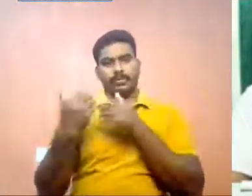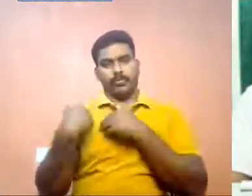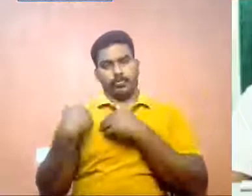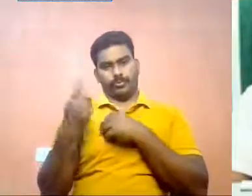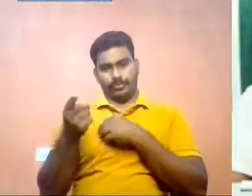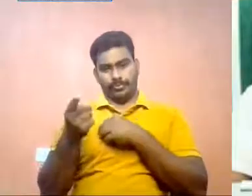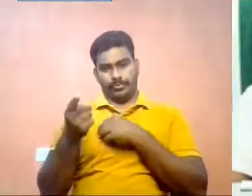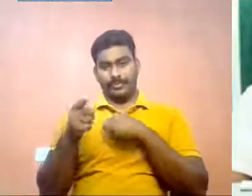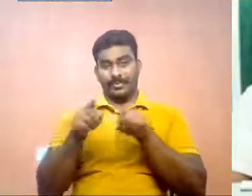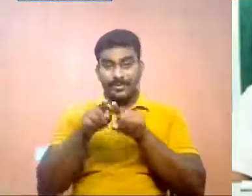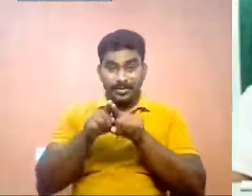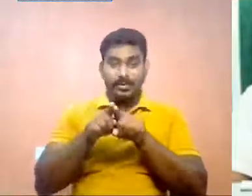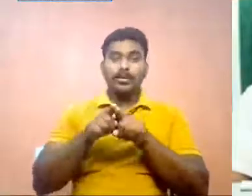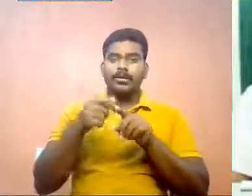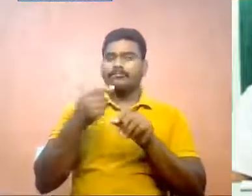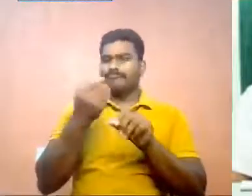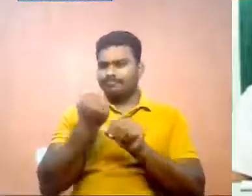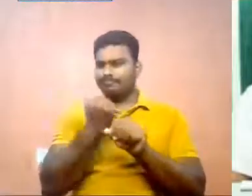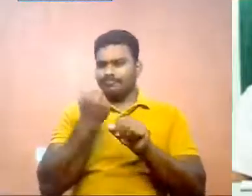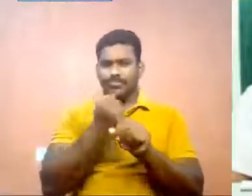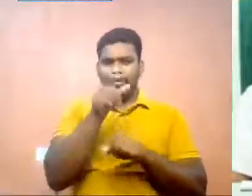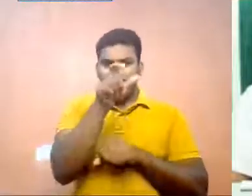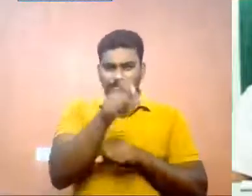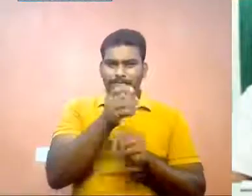എല്ലാ സംവിധാനങ്ങളും കൂടി